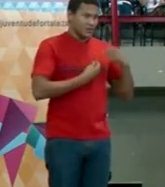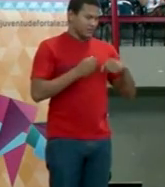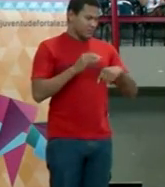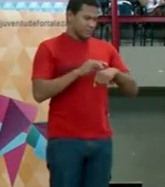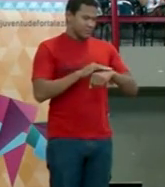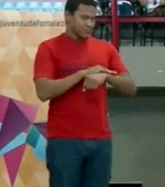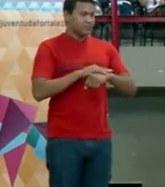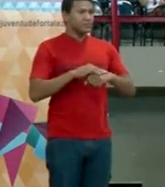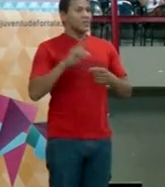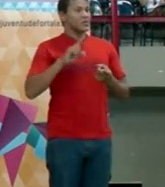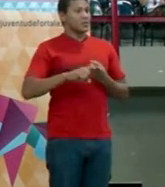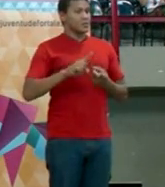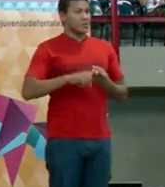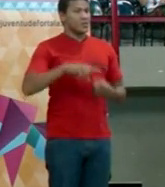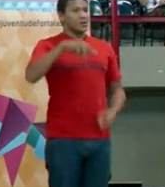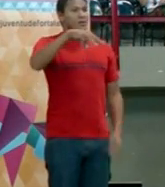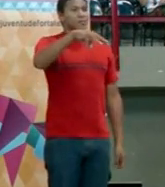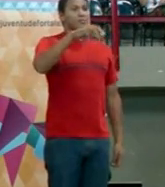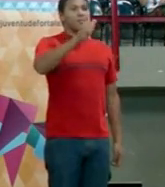Mananciais.